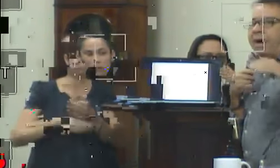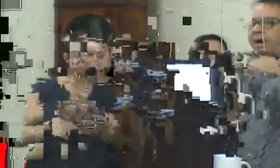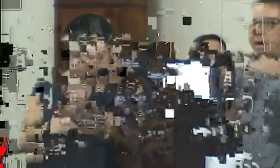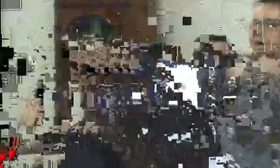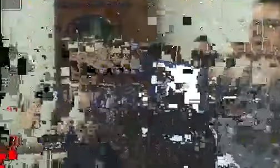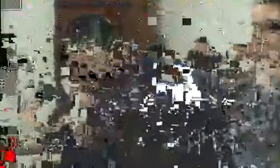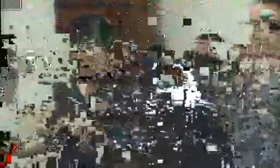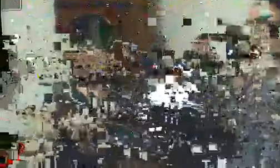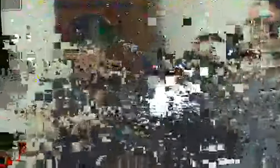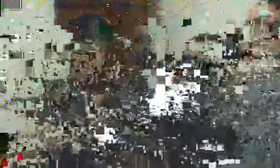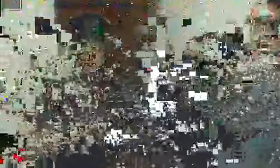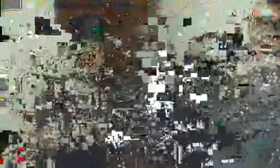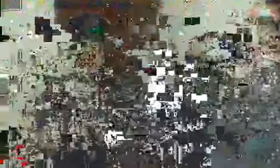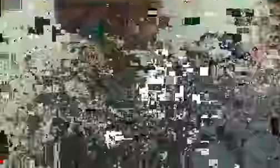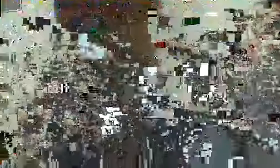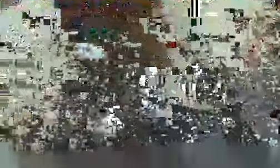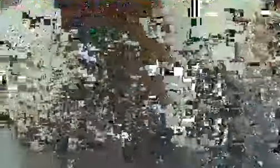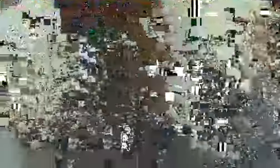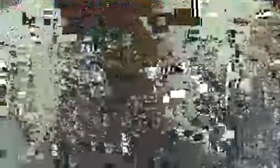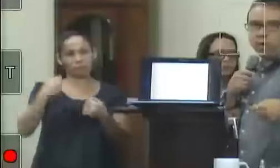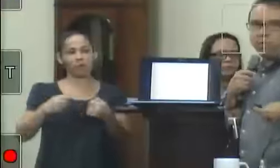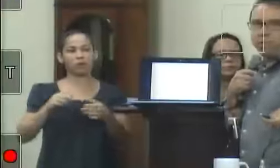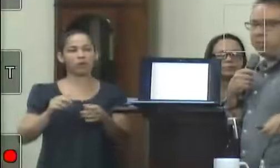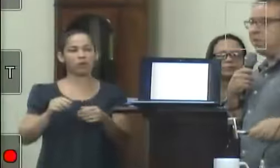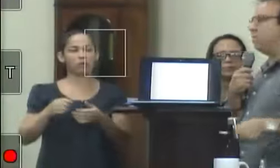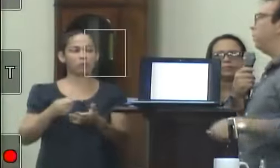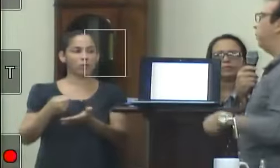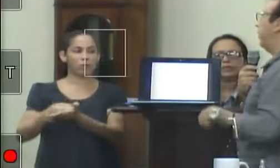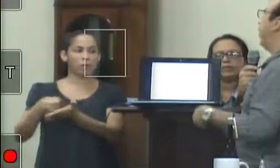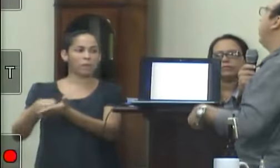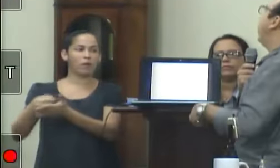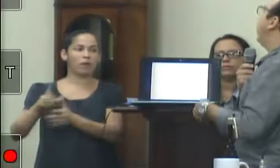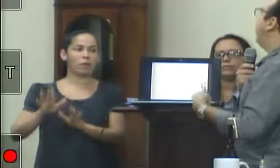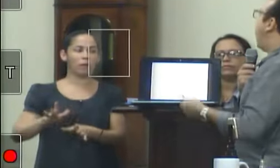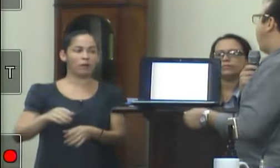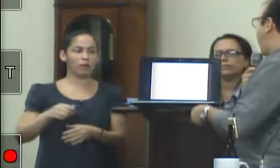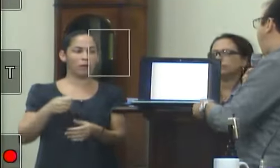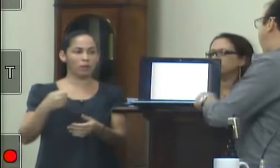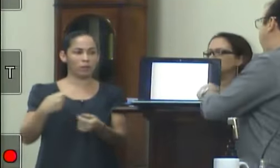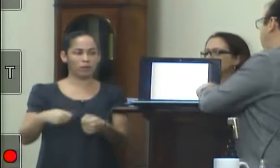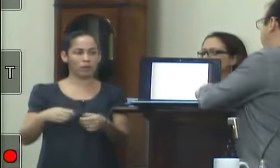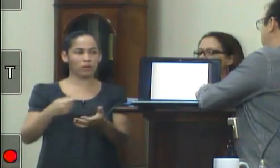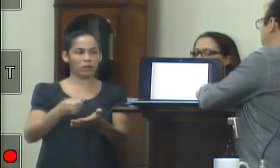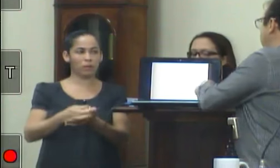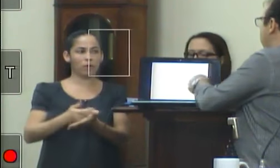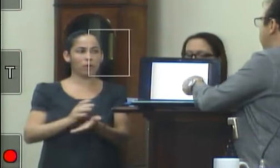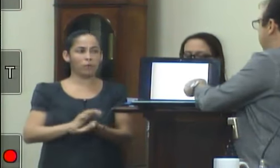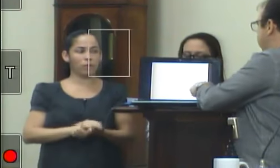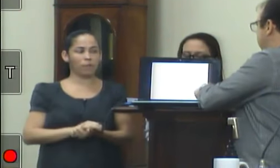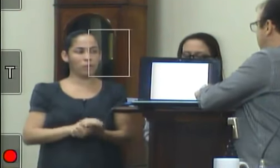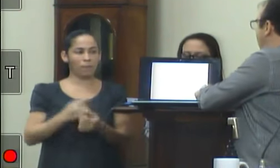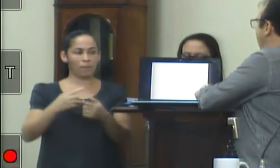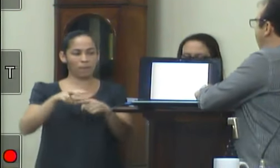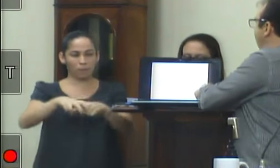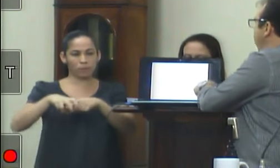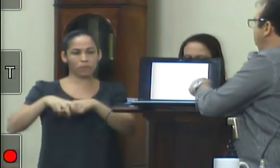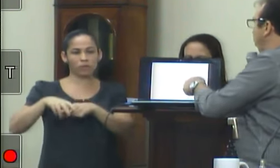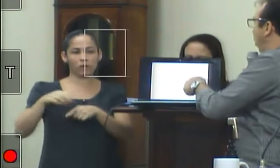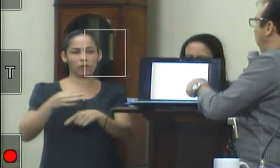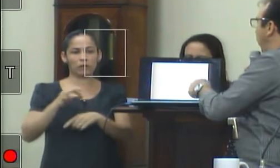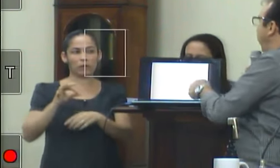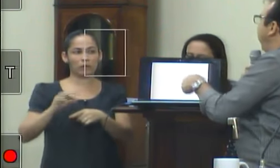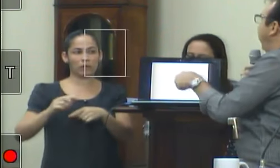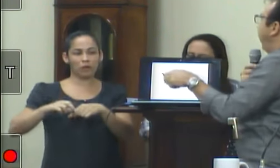patamar ali que o município precisa fazer, então sobra para o município ter que arcar, por isso esse percentual